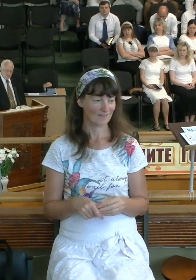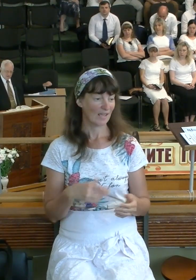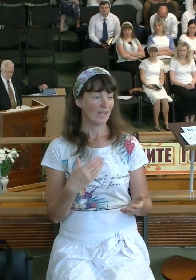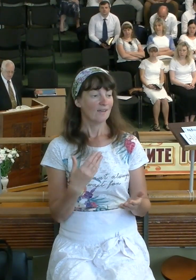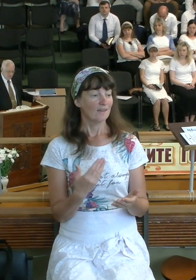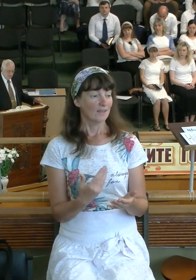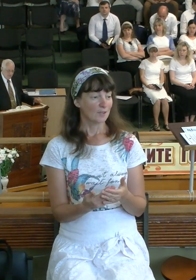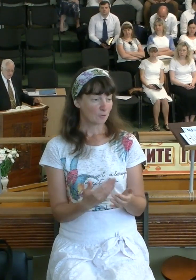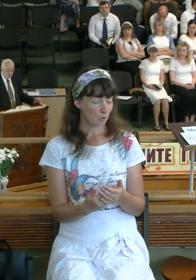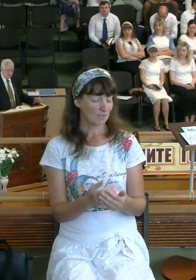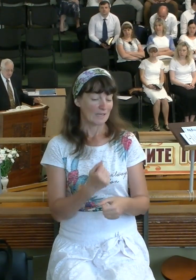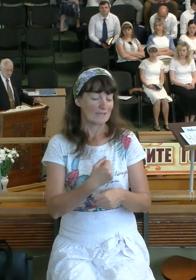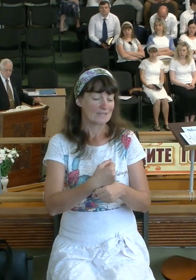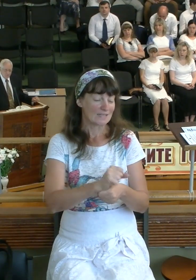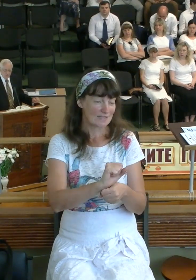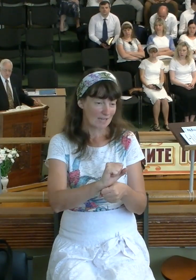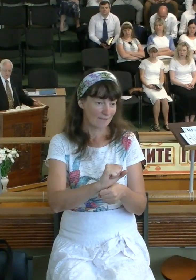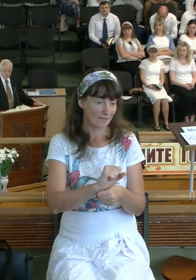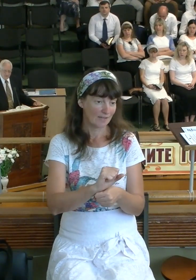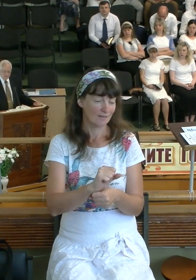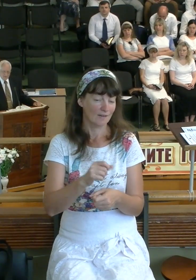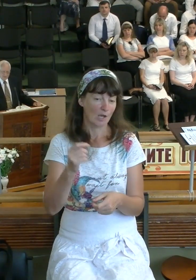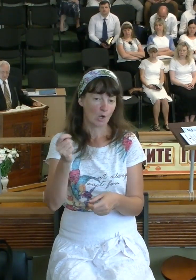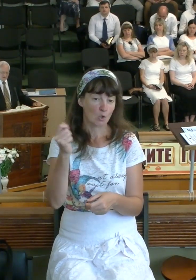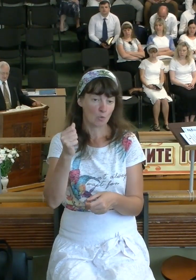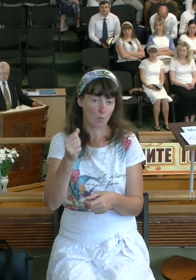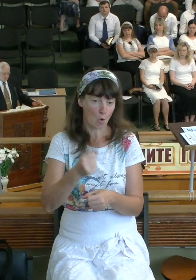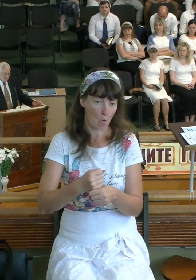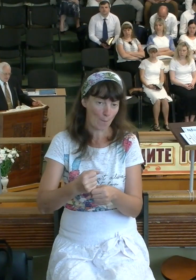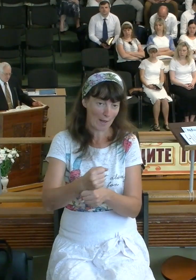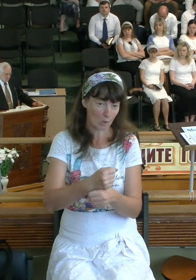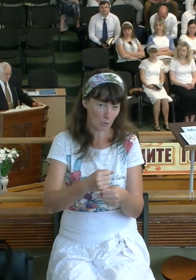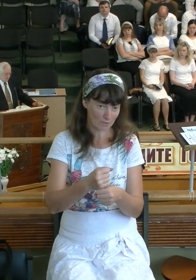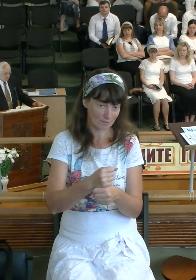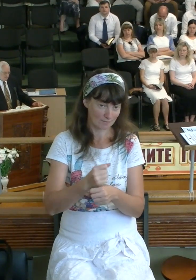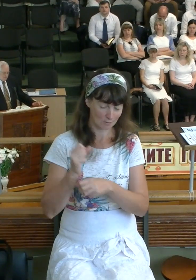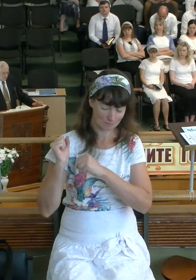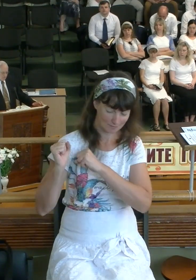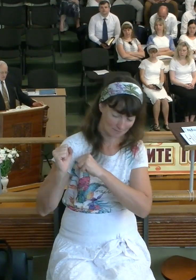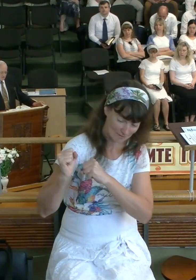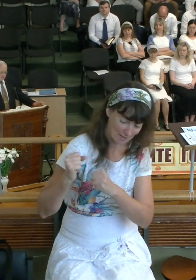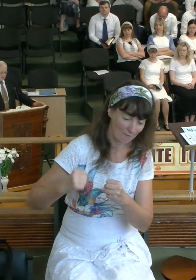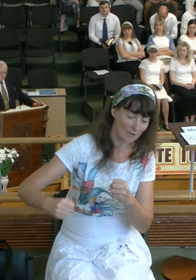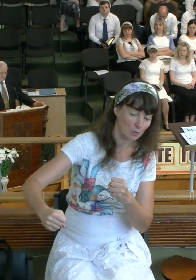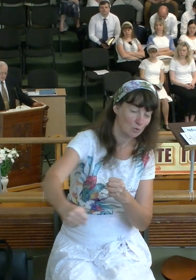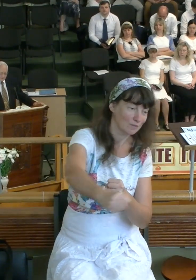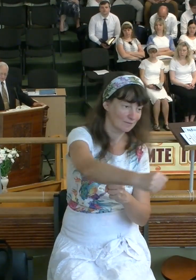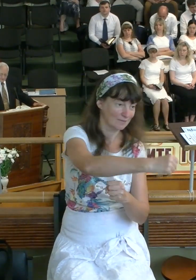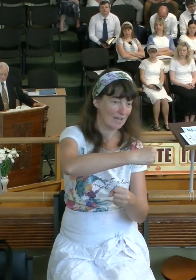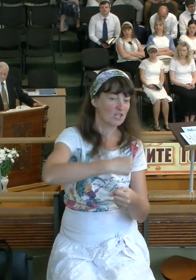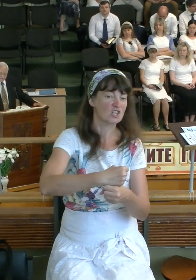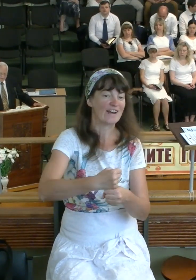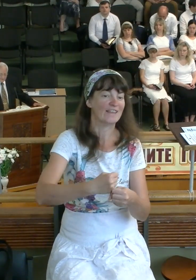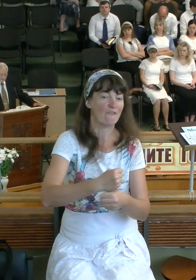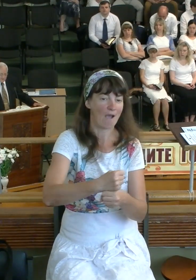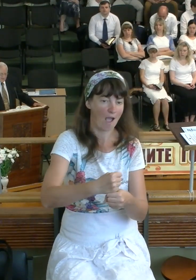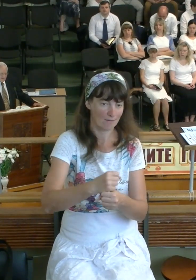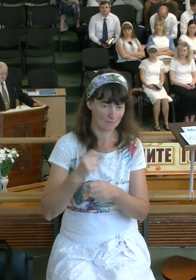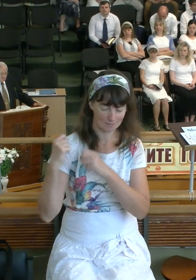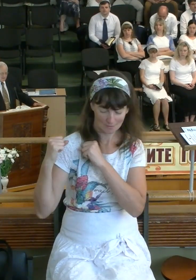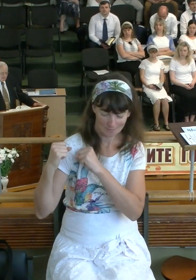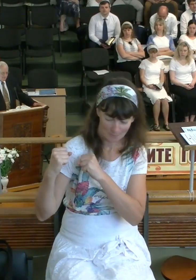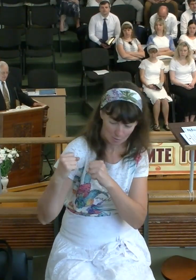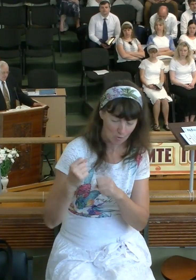Молол им хлеб. Руку, они кашу варили потом, а он молол. Без глаз, без